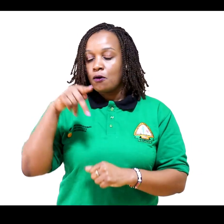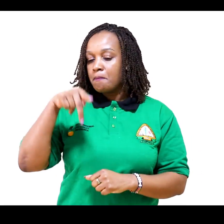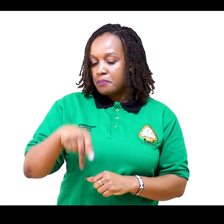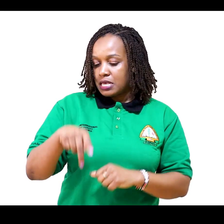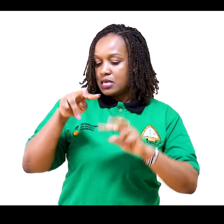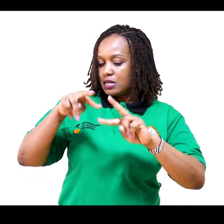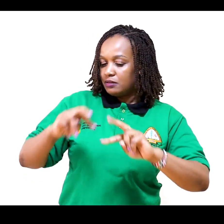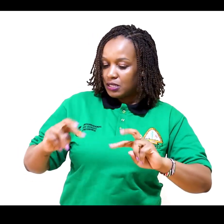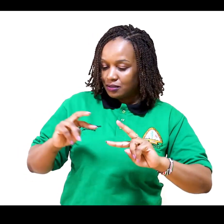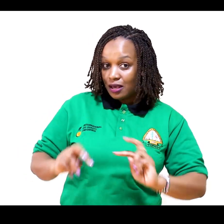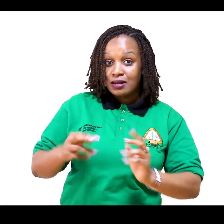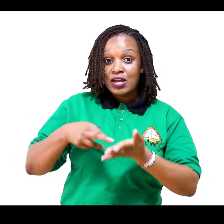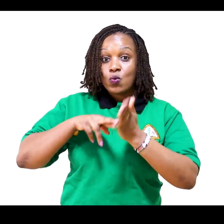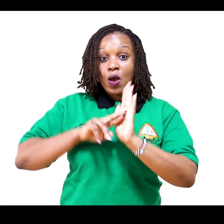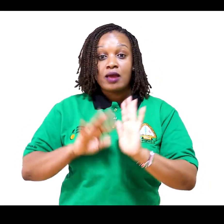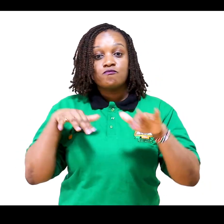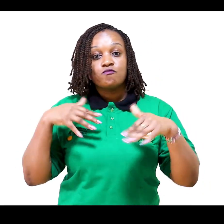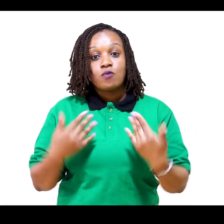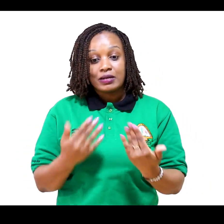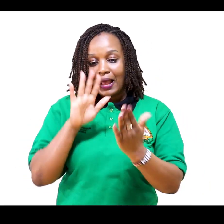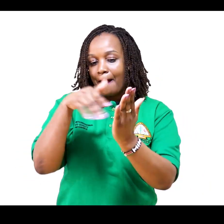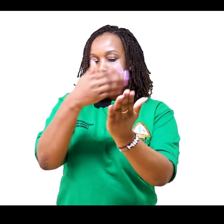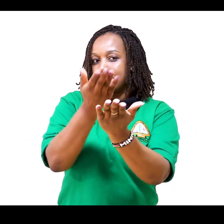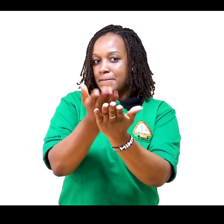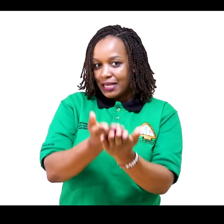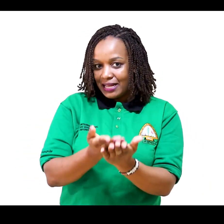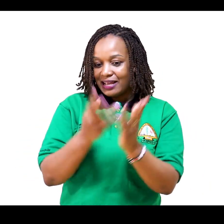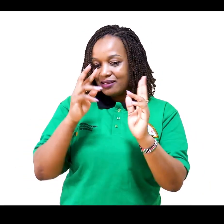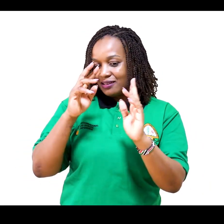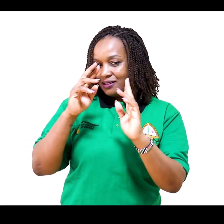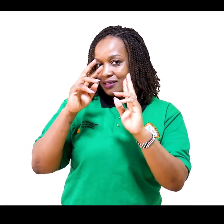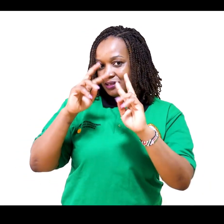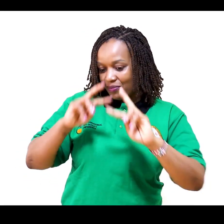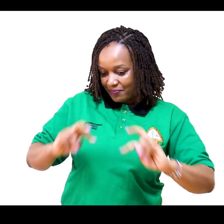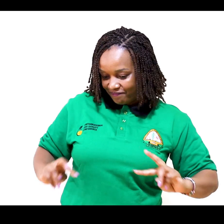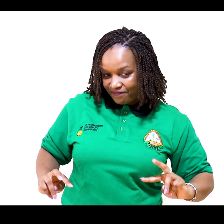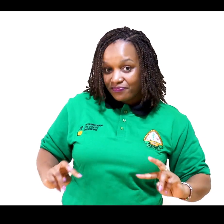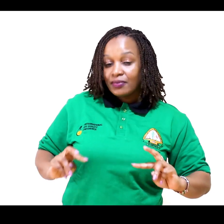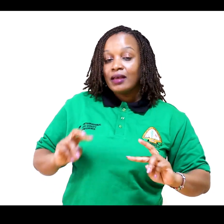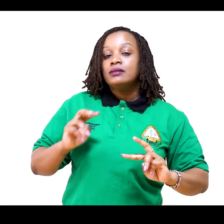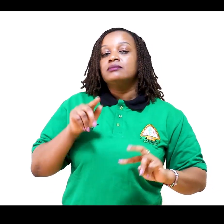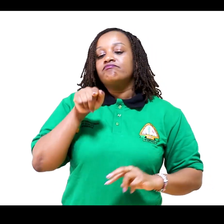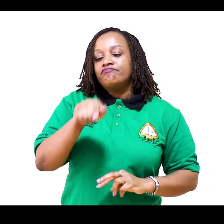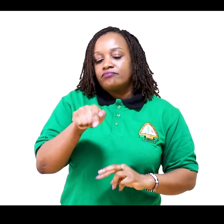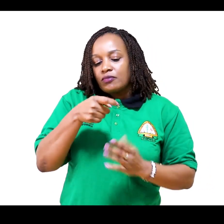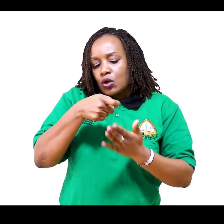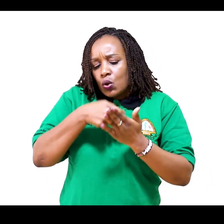Kwa ukaguzi wa rufaa, hitaji ni ombi la ukaguzi wa rufaa. Gharama ya huduma hii ni kwa mujibu wa kanuni